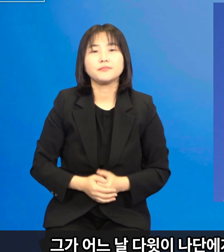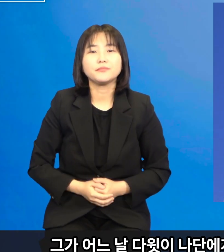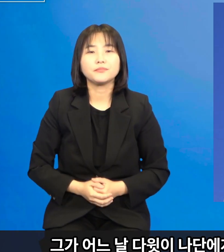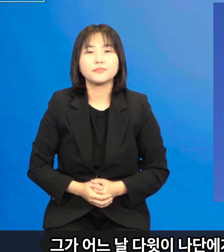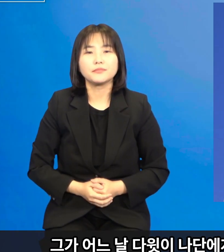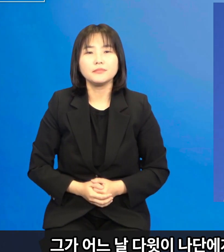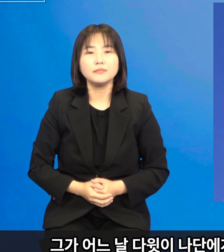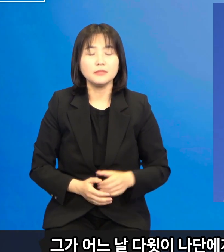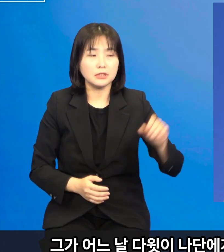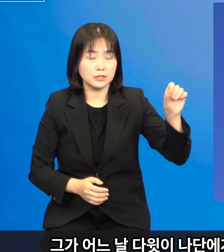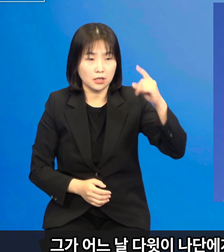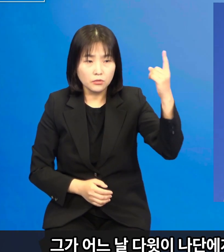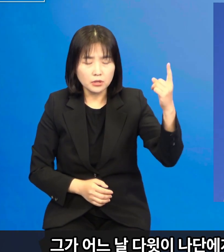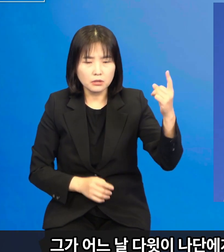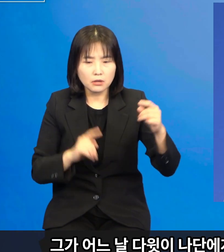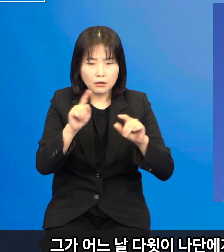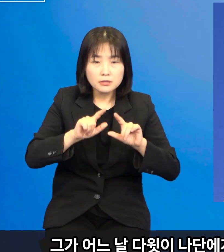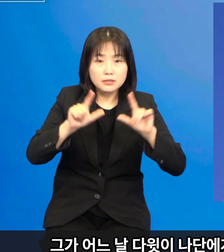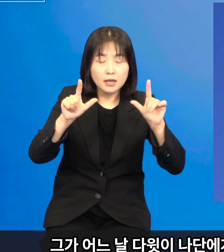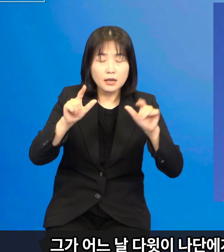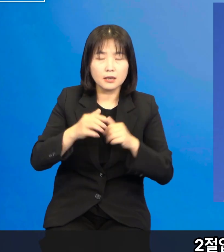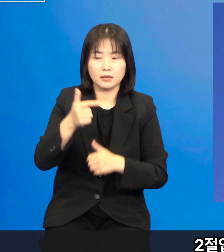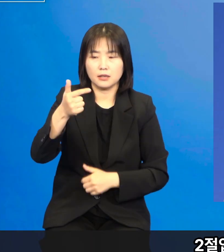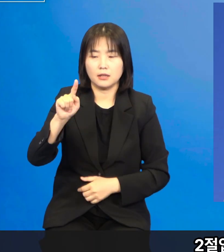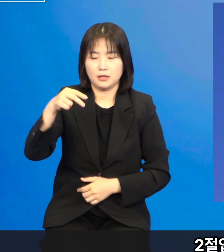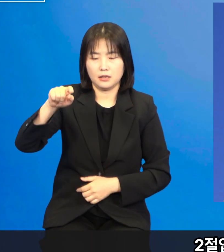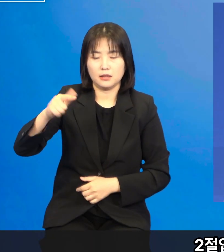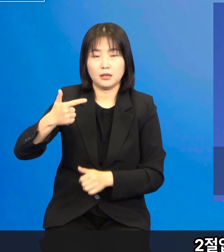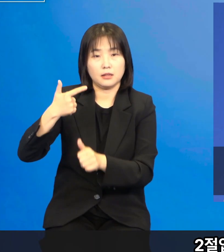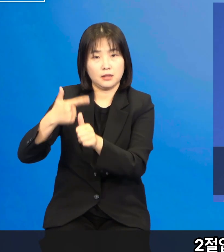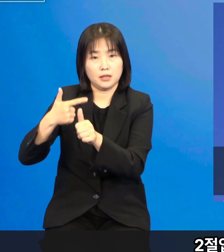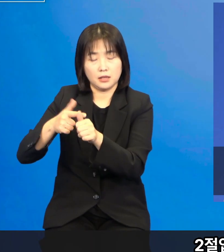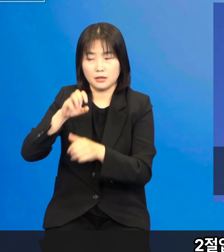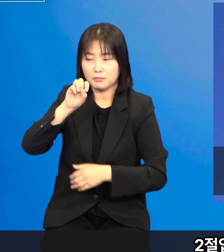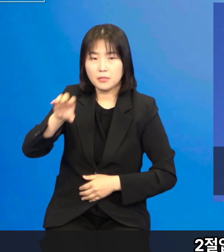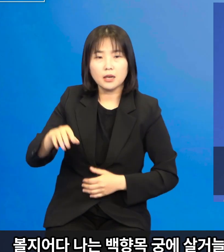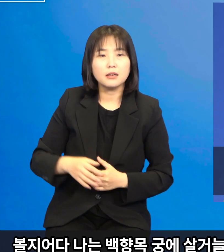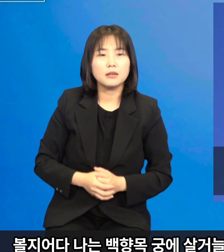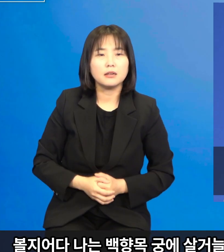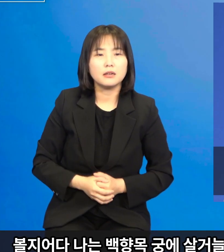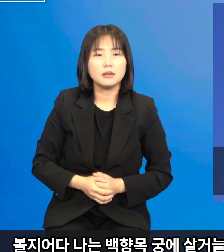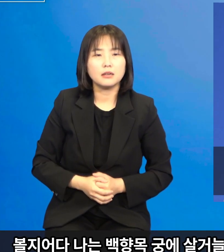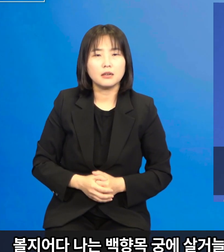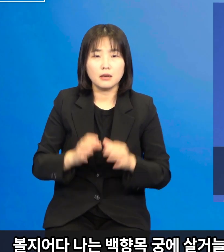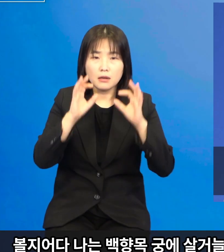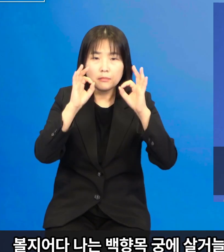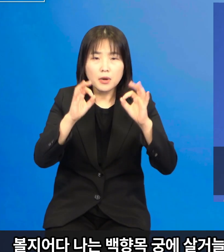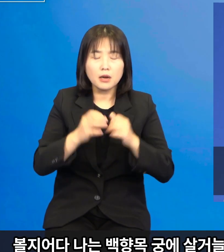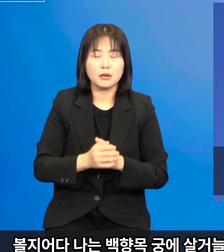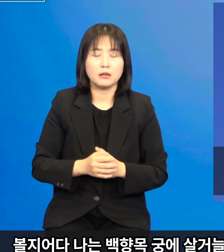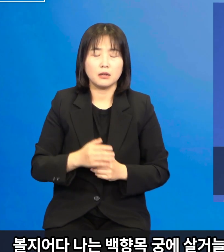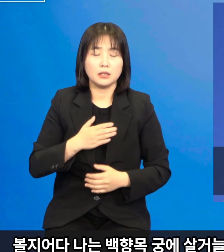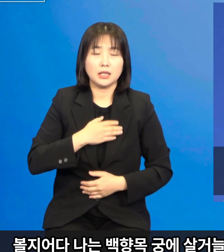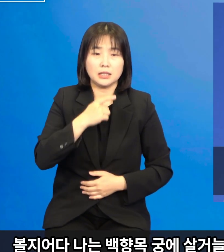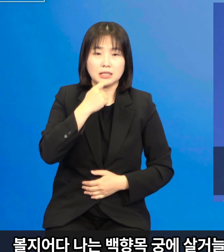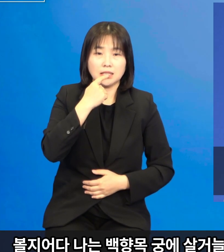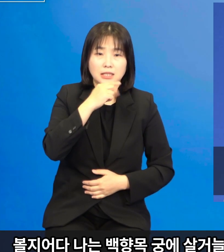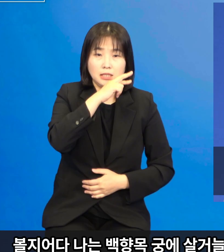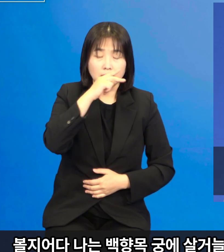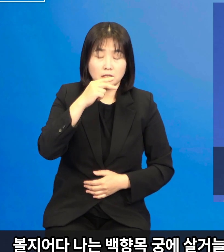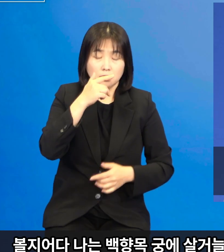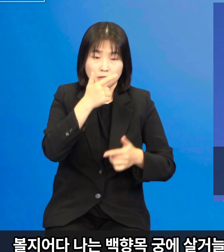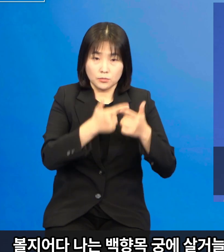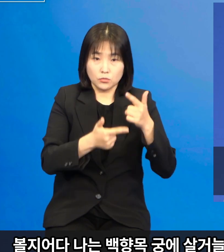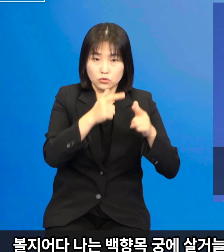다윗이 이 나단에게 이렇게 얘기를 하는 겁니다. 2절입니다. 볼지어다 나는 이 백향목궁에 살거늘 하나님의